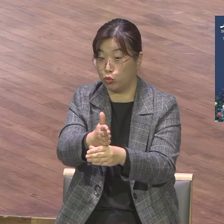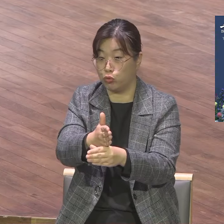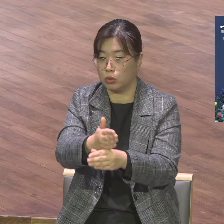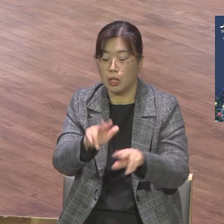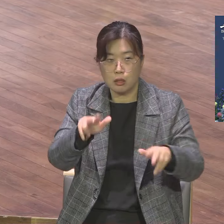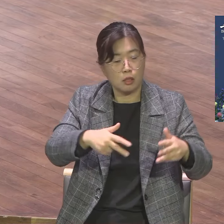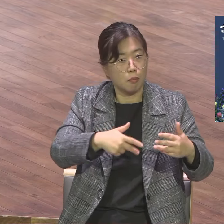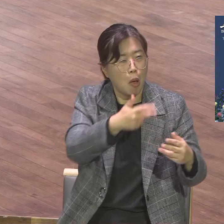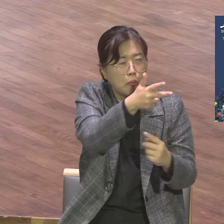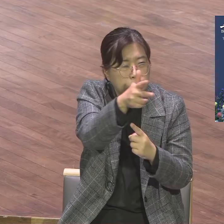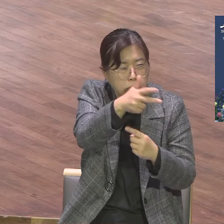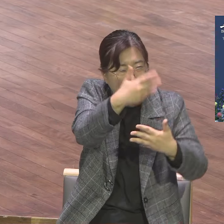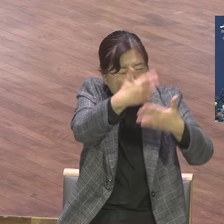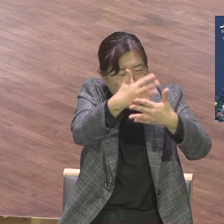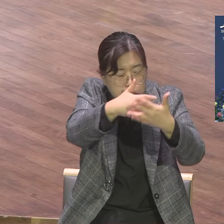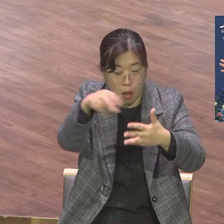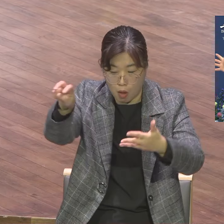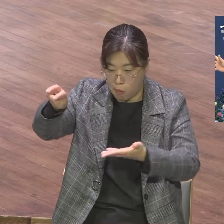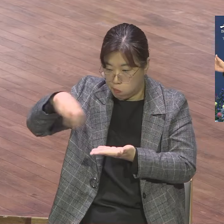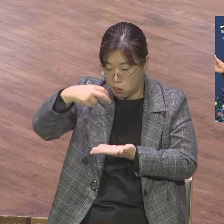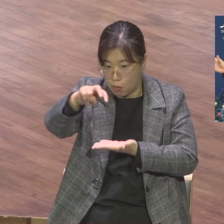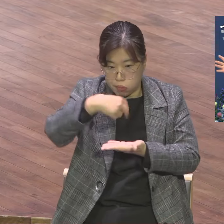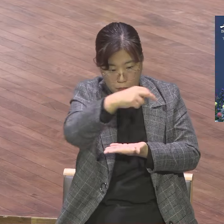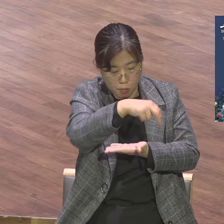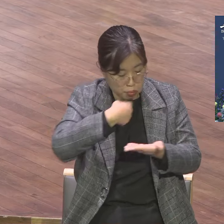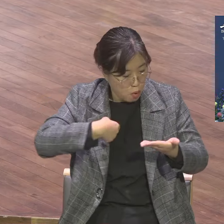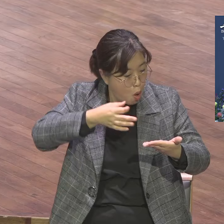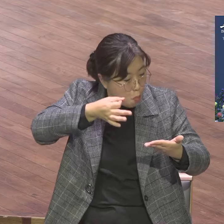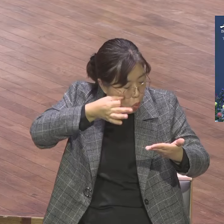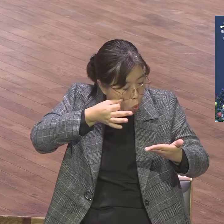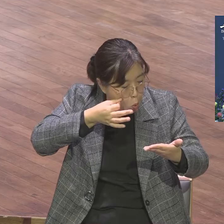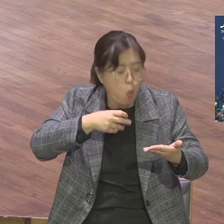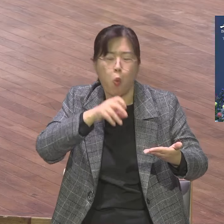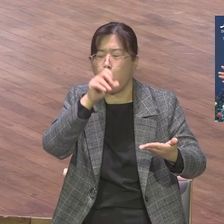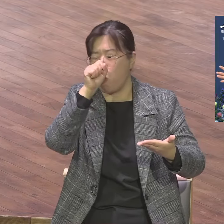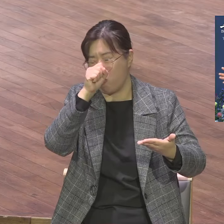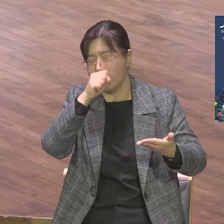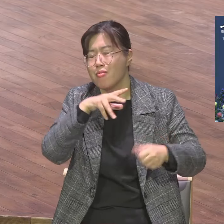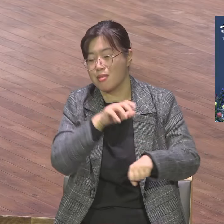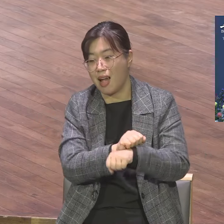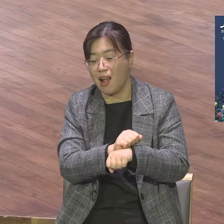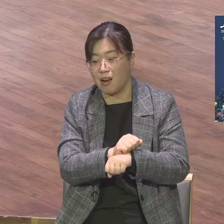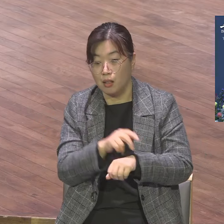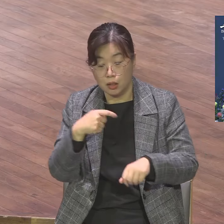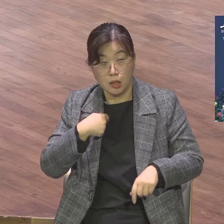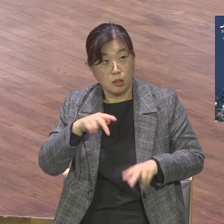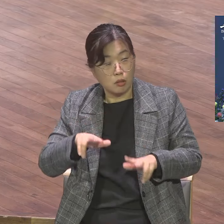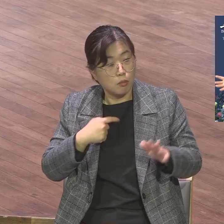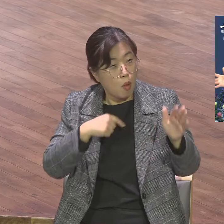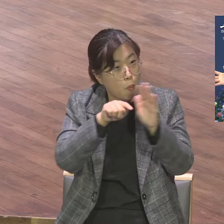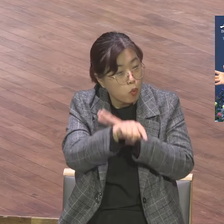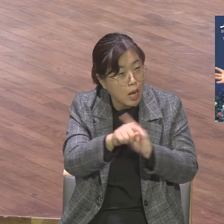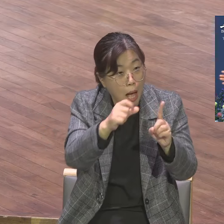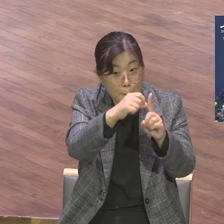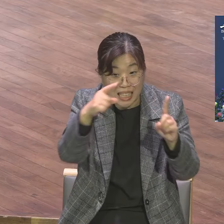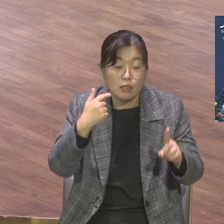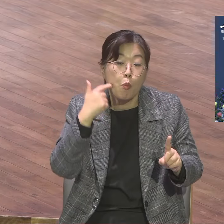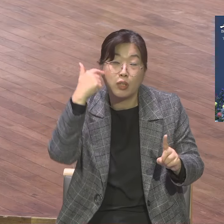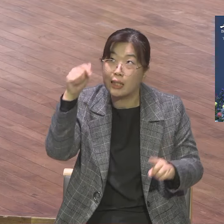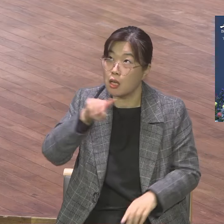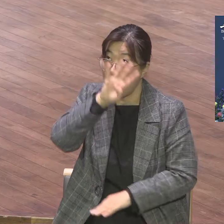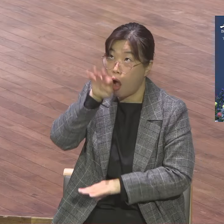우리 파송 선교사님이 5만 명 모였다. 사진을 보니까 5만 명이 모인데 제가 하던 그 자리에요. 5만 명이